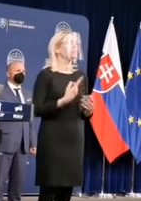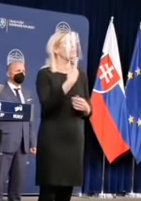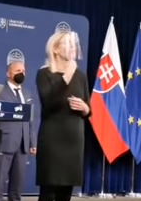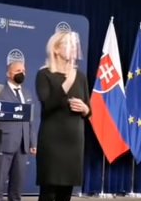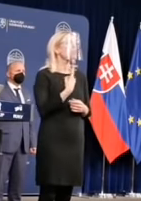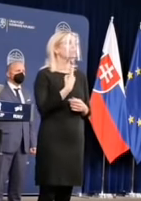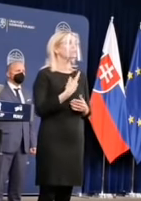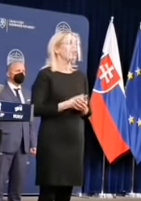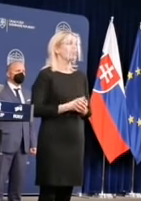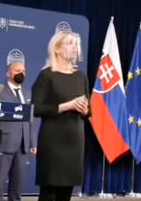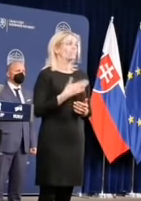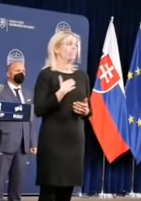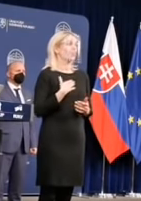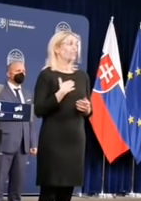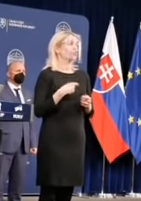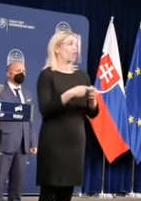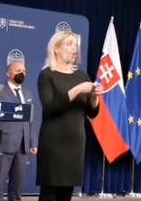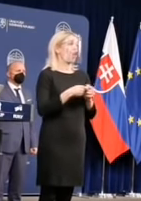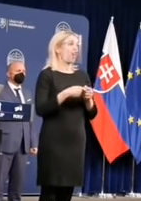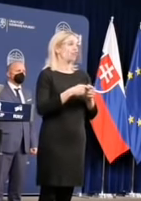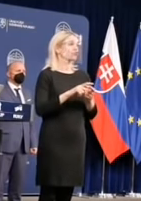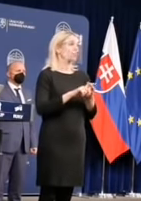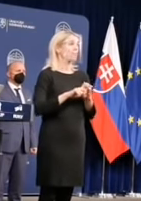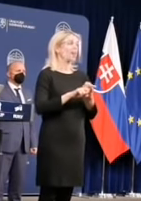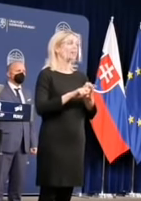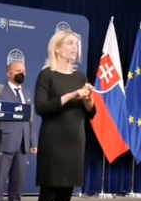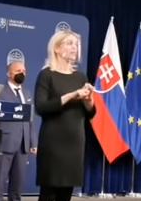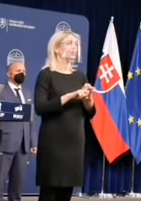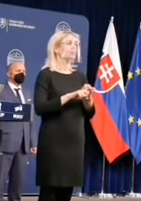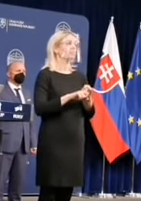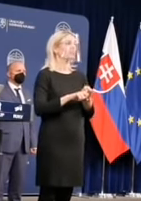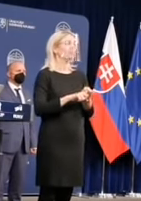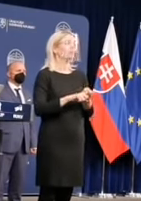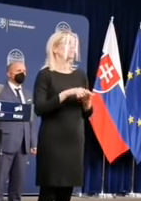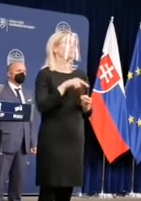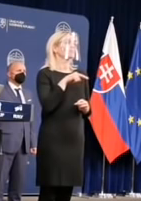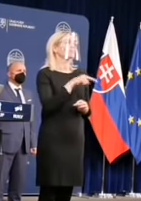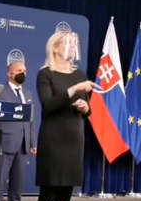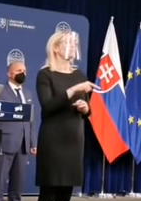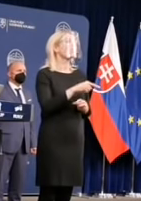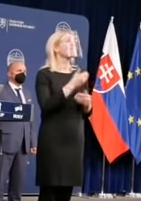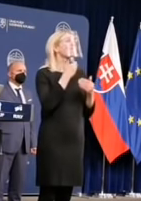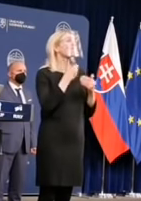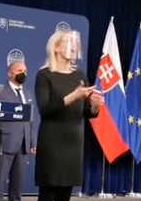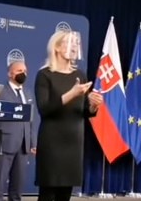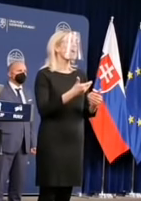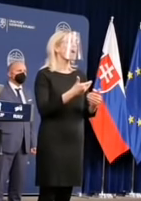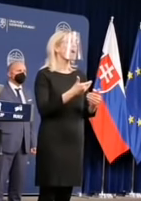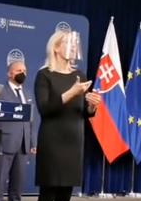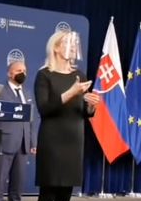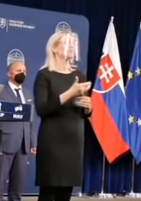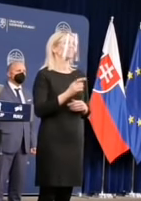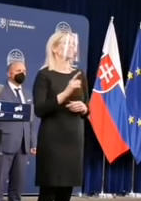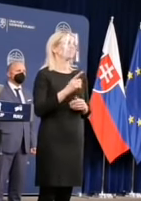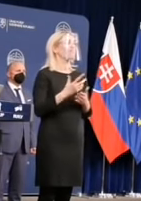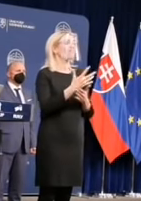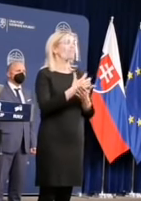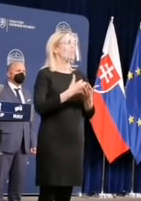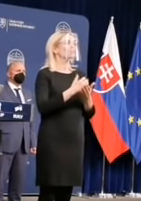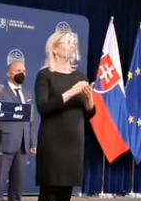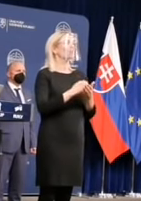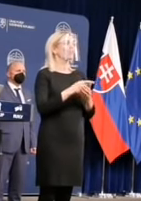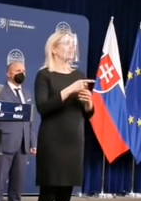Bohužiaľ, naši koaliční partneri miesto vďaky dovoz Sputnika využili na vyvolanie